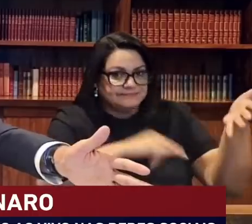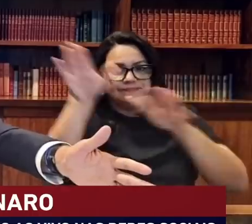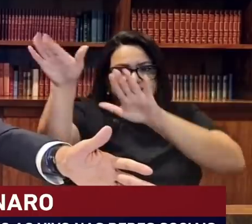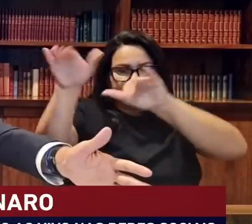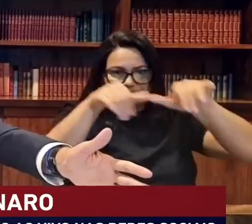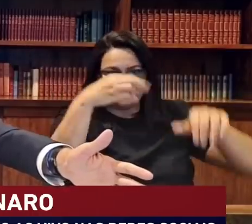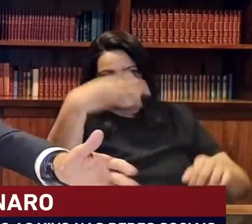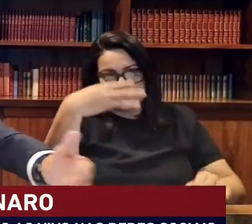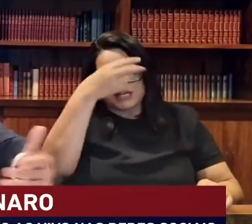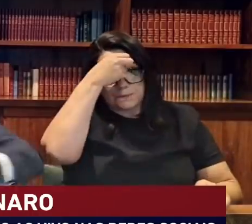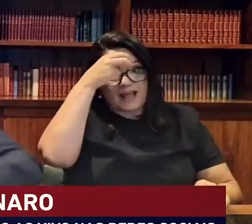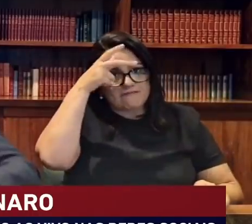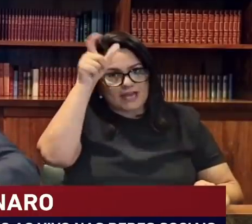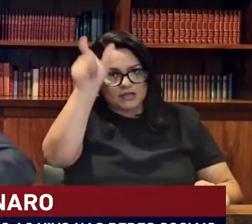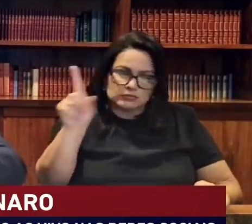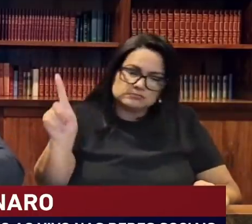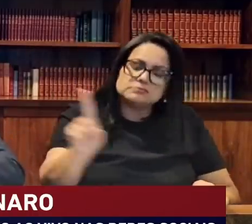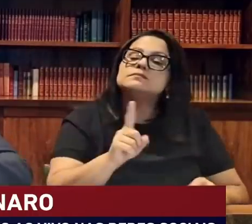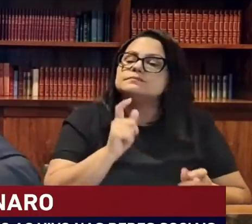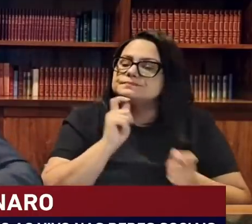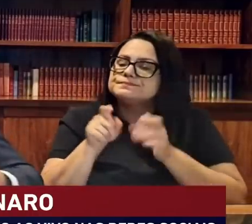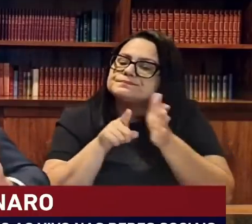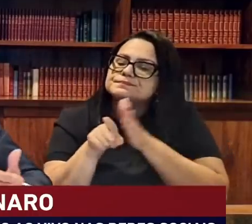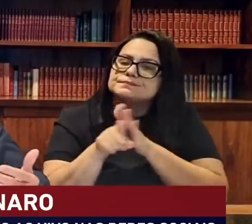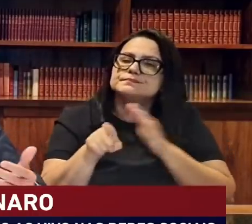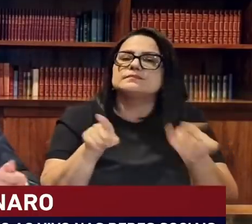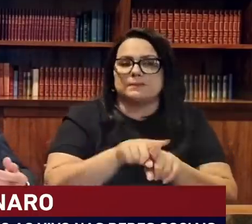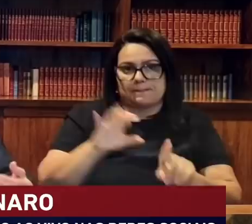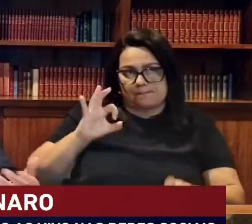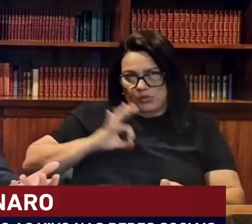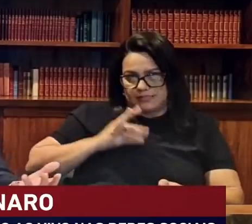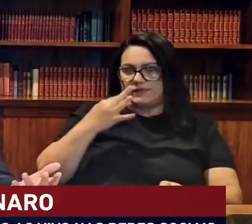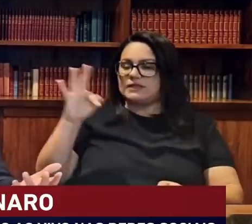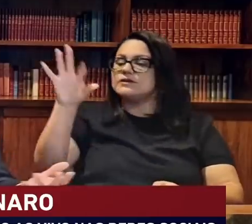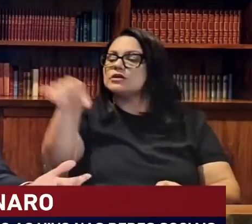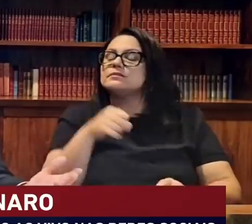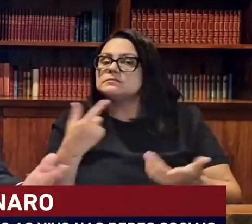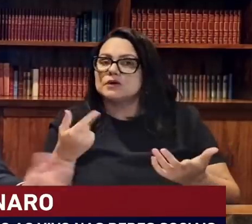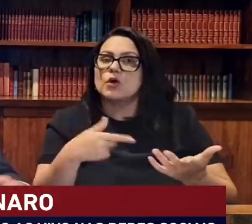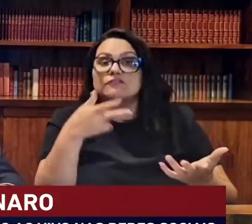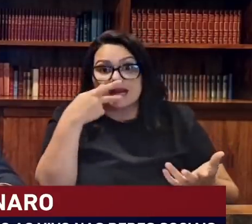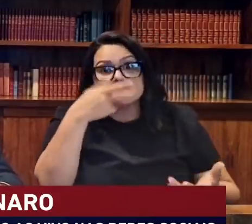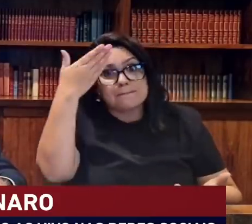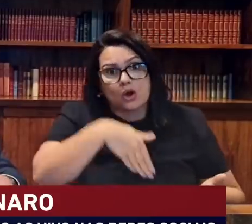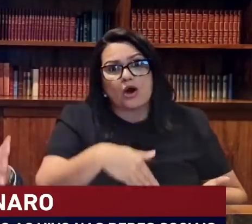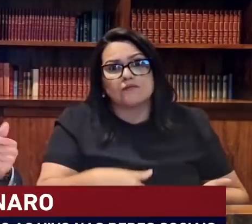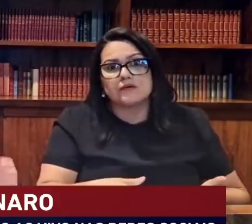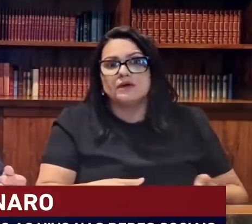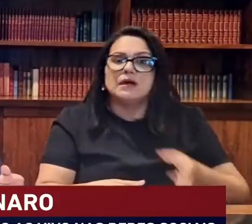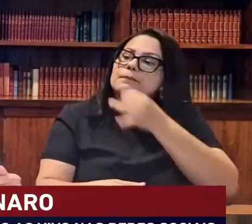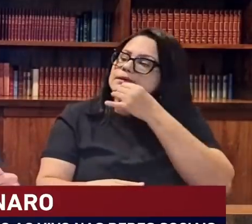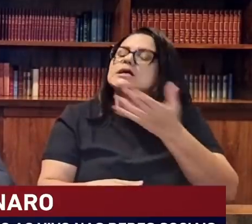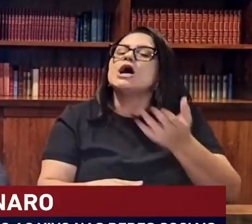para falar da PGR, tá? Os três vão ser também intimados pela Polícia Federal, eles têm que falar agora com prova, olha, ele me pediu